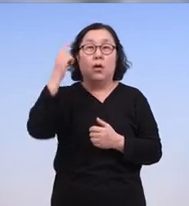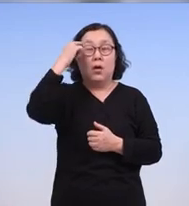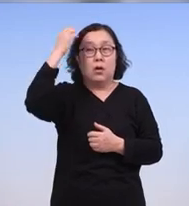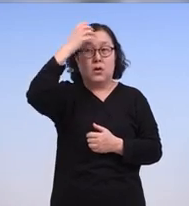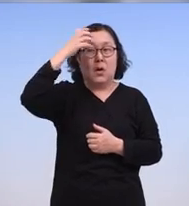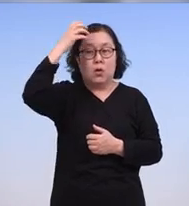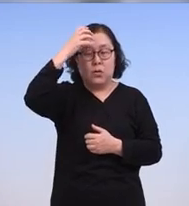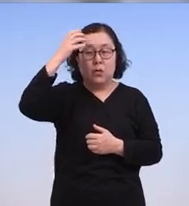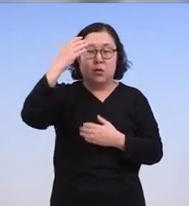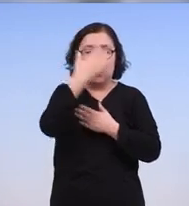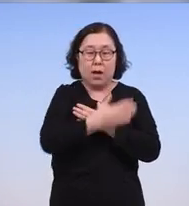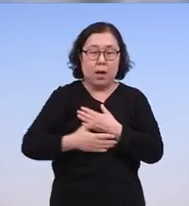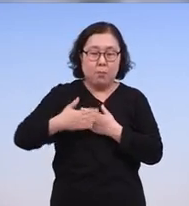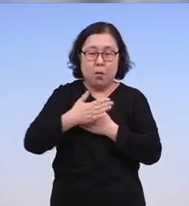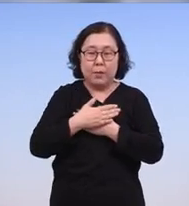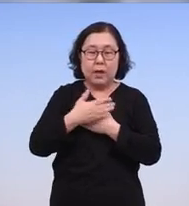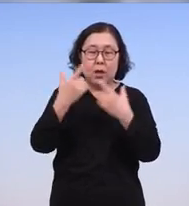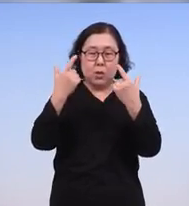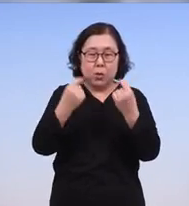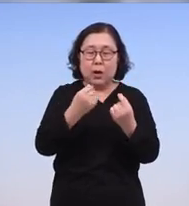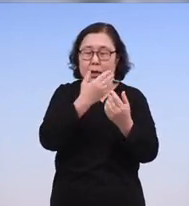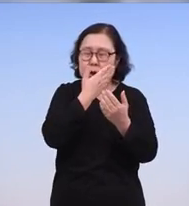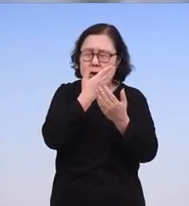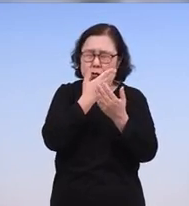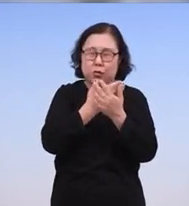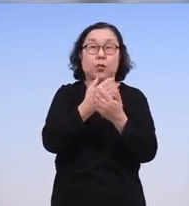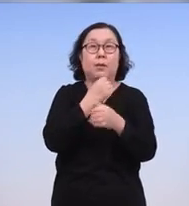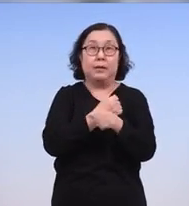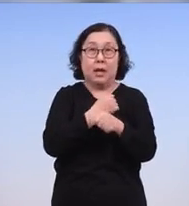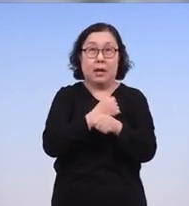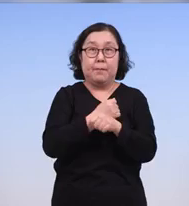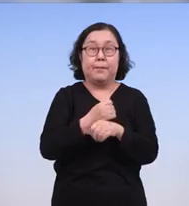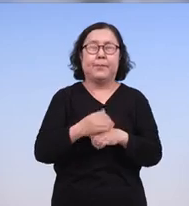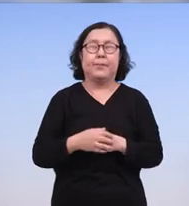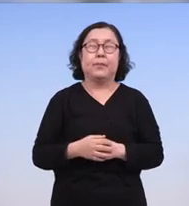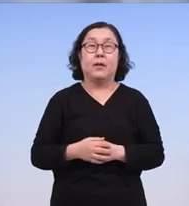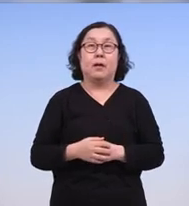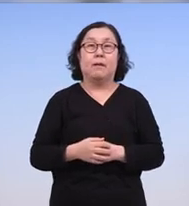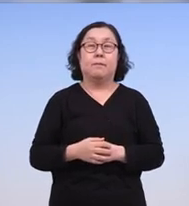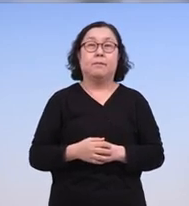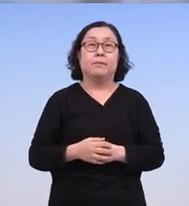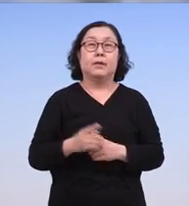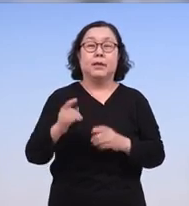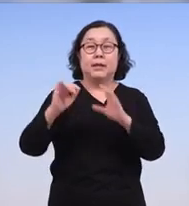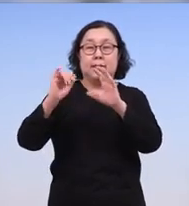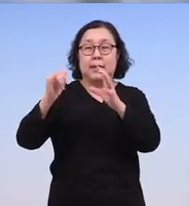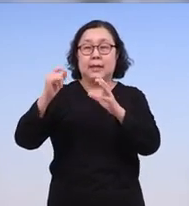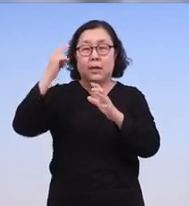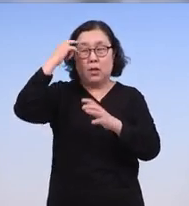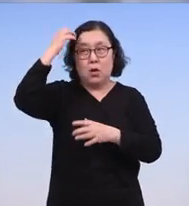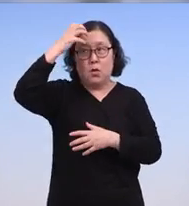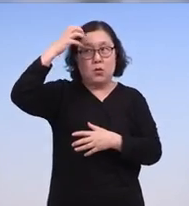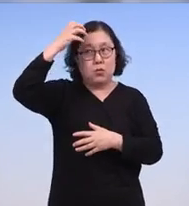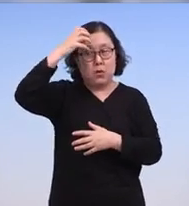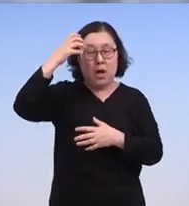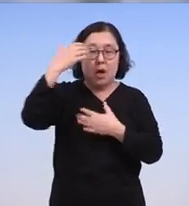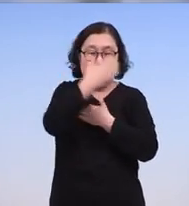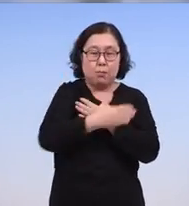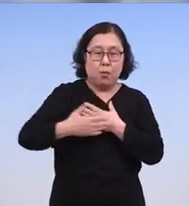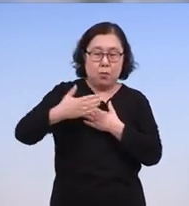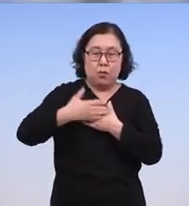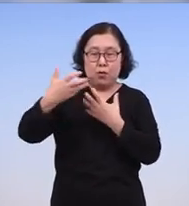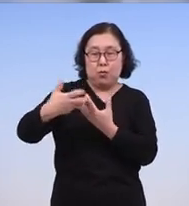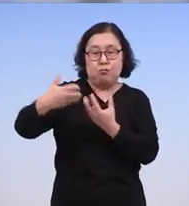몸이 똑같이 다 중요하다는 겁니다. 이게 뭘 강조하는가 하면은요, 지금 이 세상은요, 인간의 영혼과